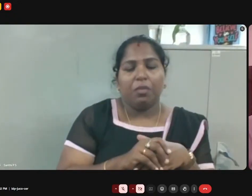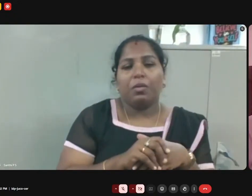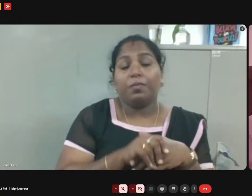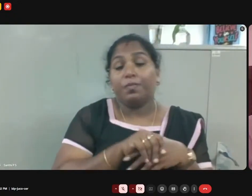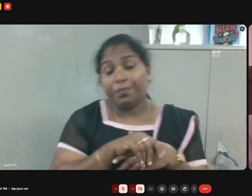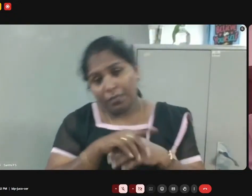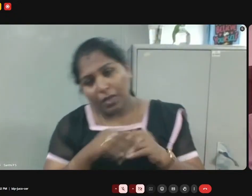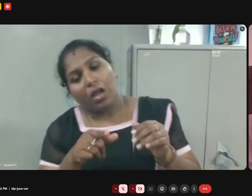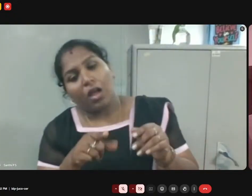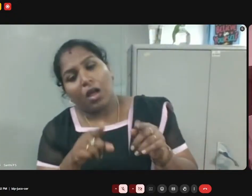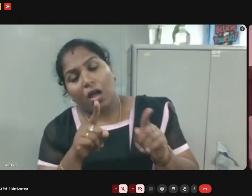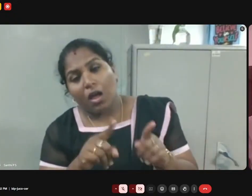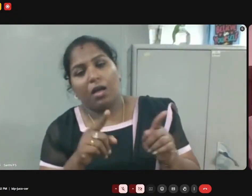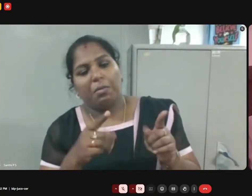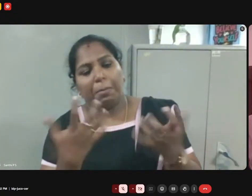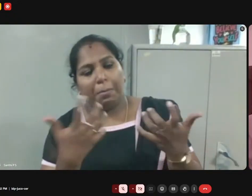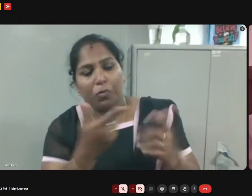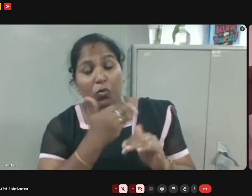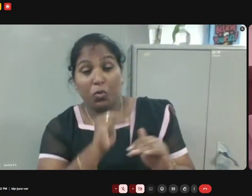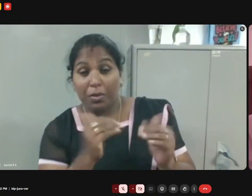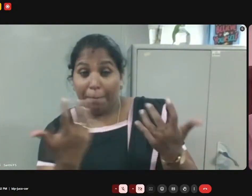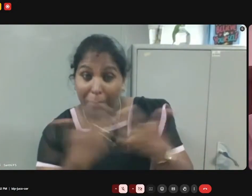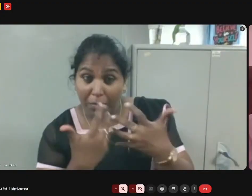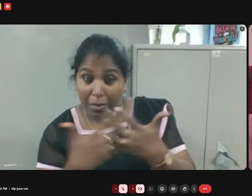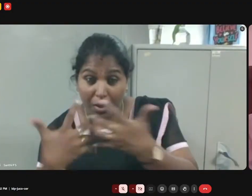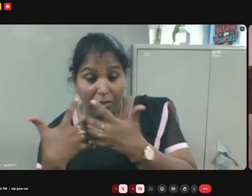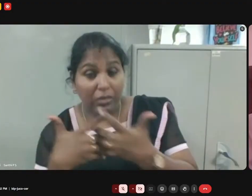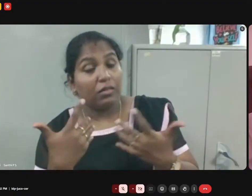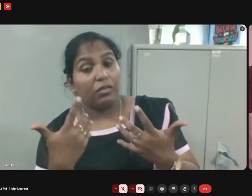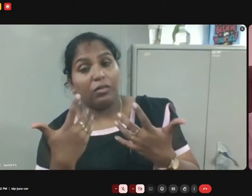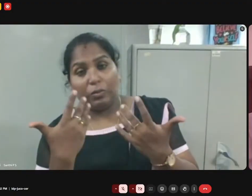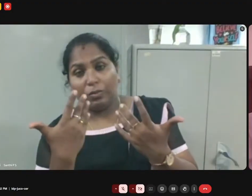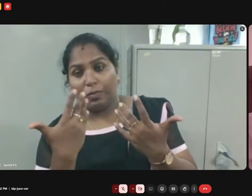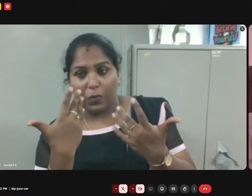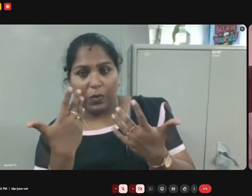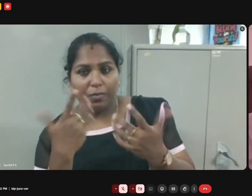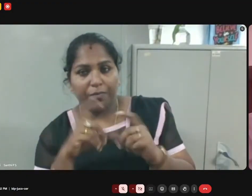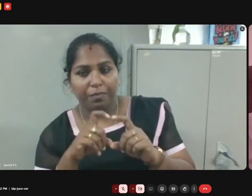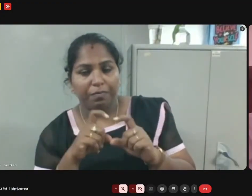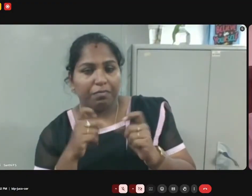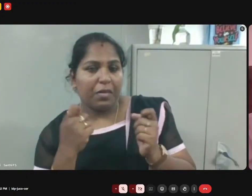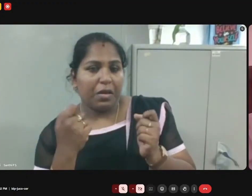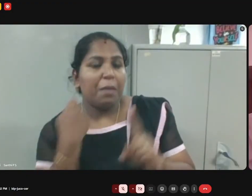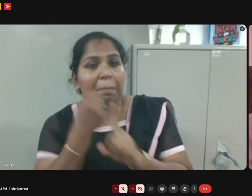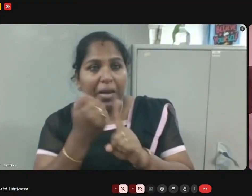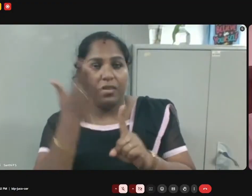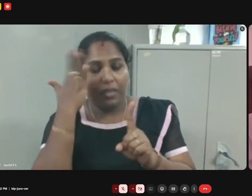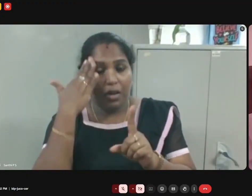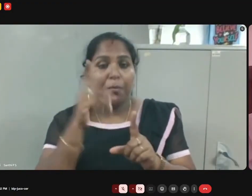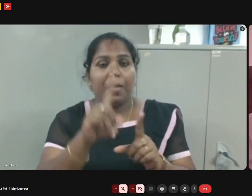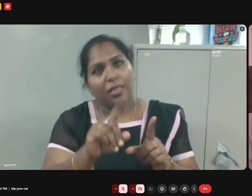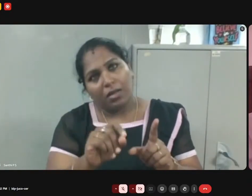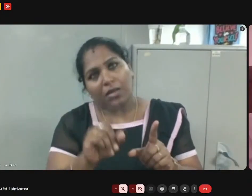ഉള്ള കുട്ടിയാണെങ്കിൽ ആ കുട്ടിക്ക് ഇത് ഇഫക്റ്റ് കിട്ടും. അപ്പൊ അതിന്റെയൊക്കെ കറക്റ്റ് ആയിട്ടുള്ളൊരു എന്താ പറയുക, ഇഫക്റ്റ് അറിയണമെങ്കിൽ ഒരു 10-15 വർഷം